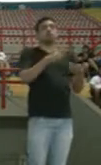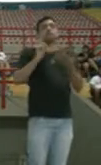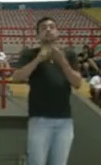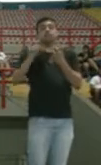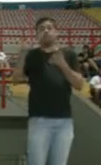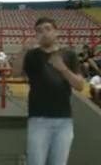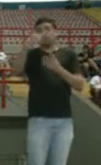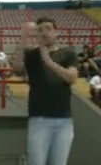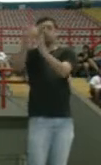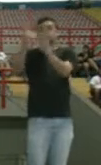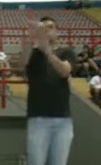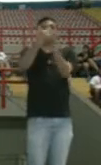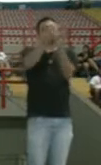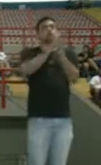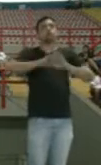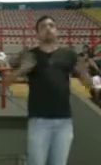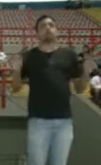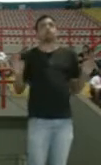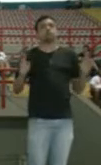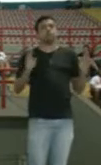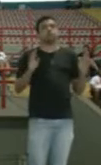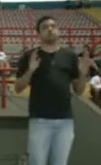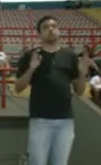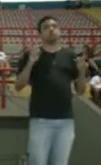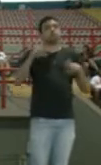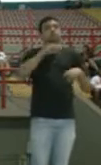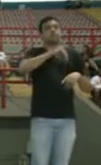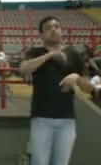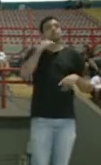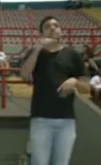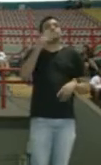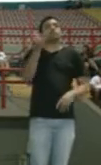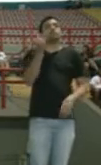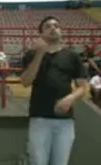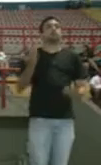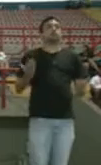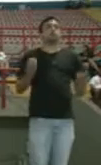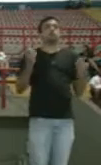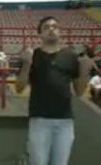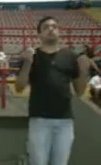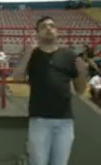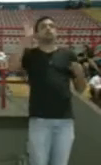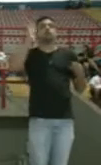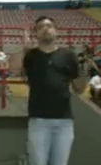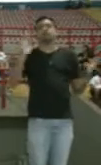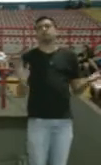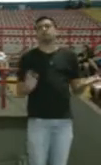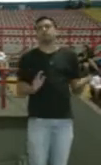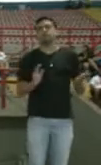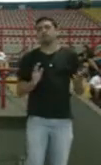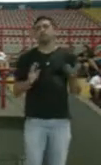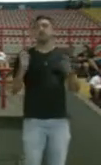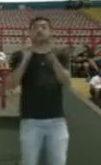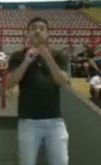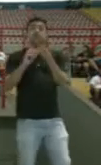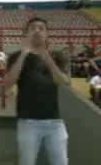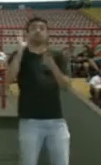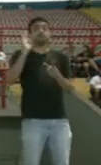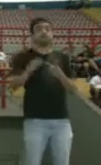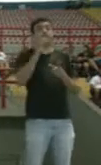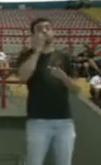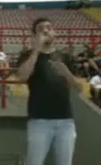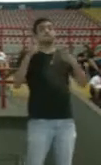desconta do pessoal o valor daquela. Pronto, ele já ganha mal e sem receber. Oh meu Deus, é o sonho. Segundo movimento,